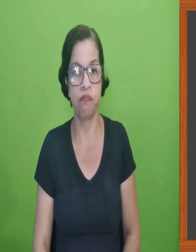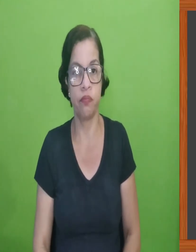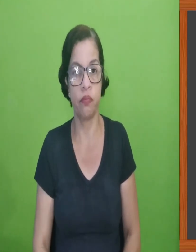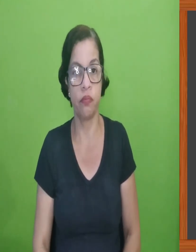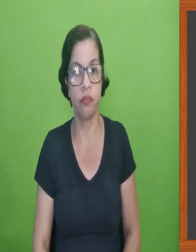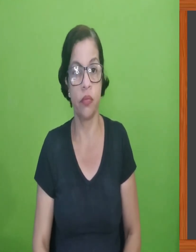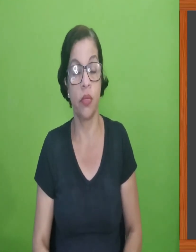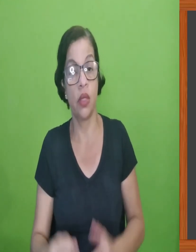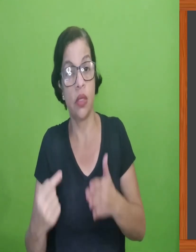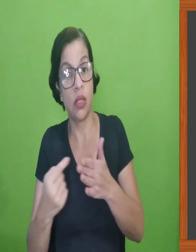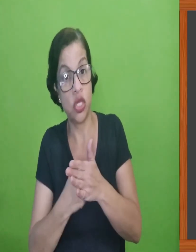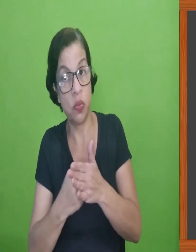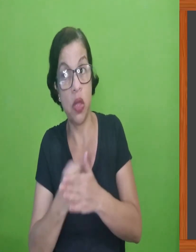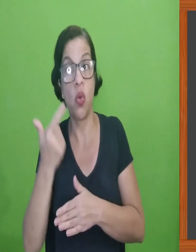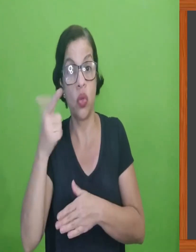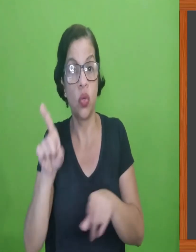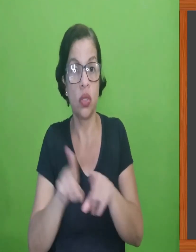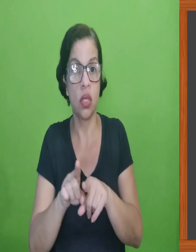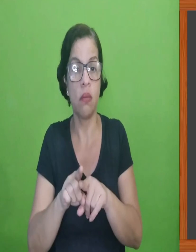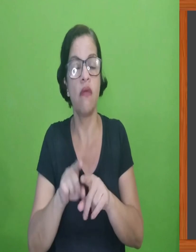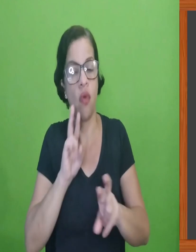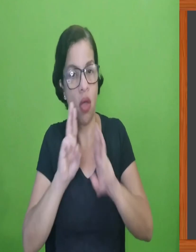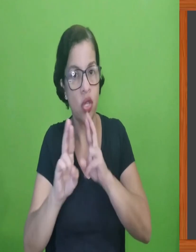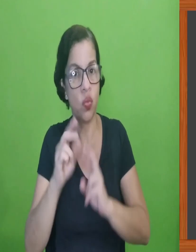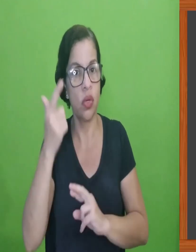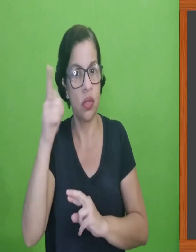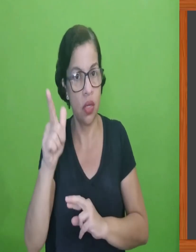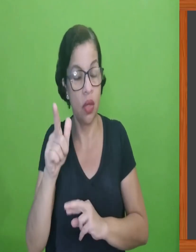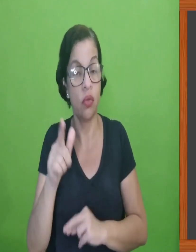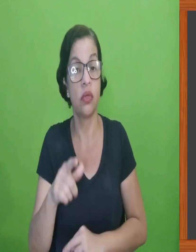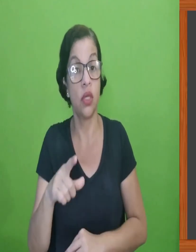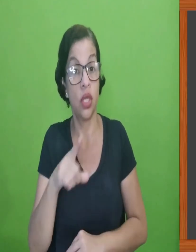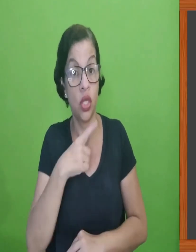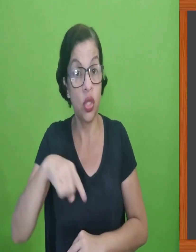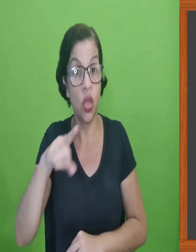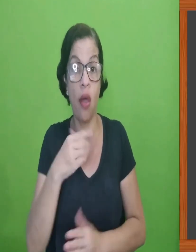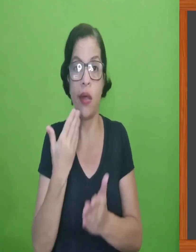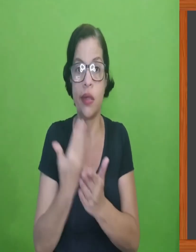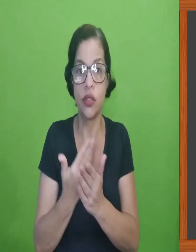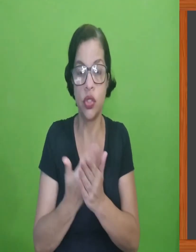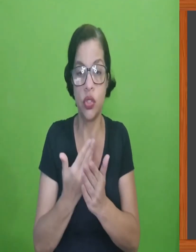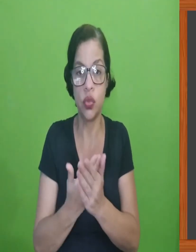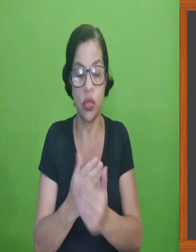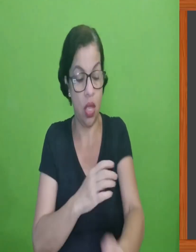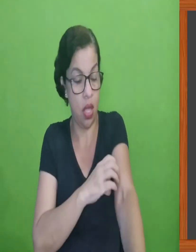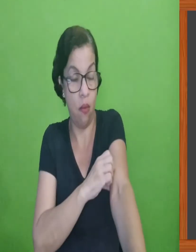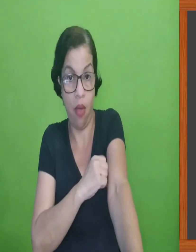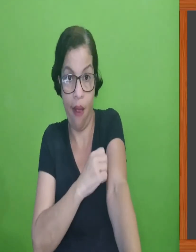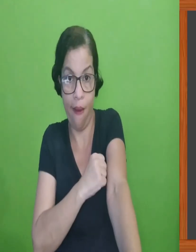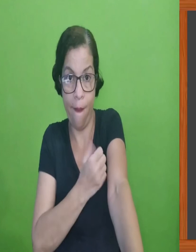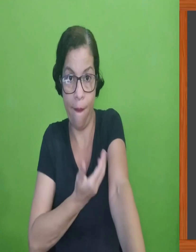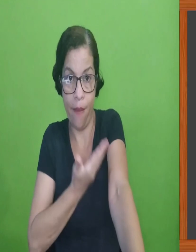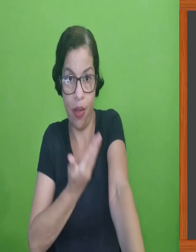Esta e outras perguntas serão respondidas nas próximas aulas, nas quais estudaremos a hipertensão arterial